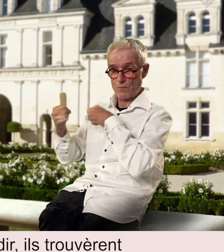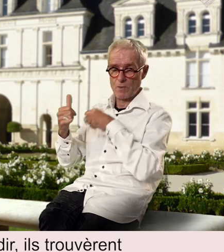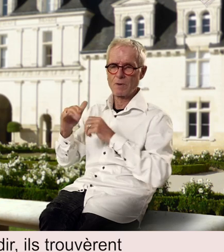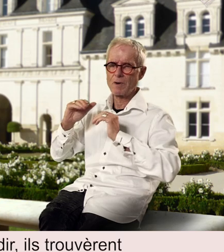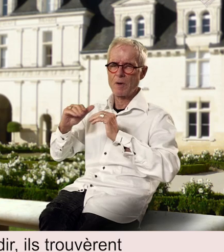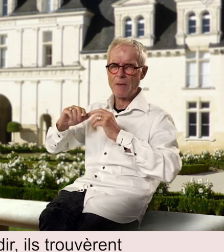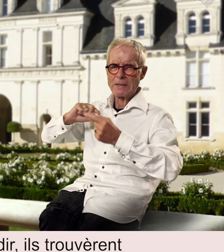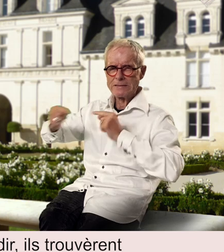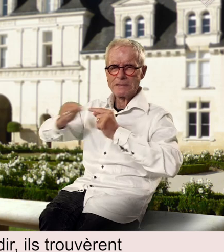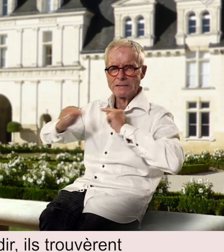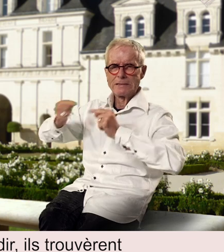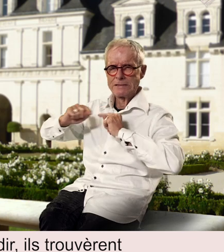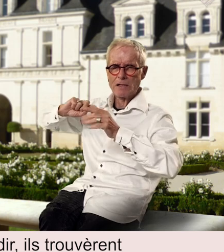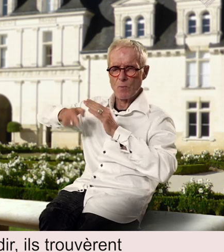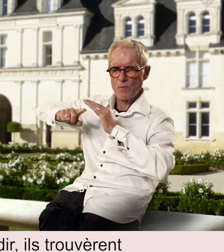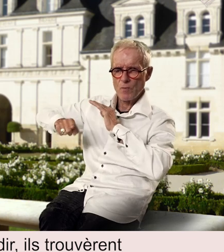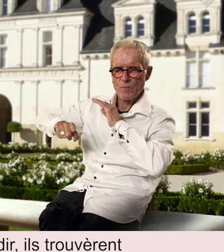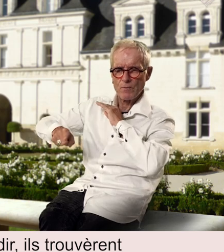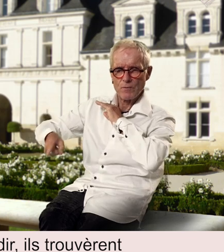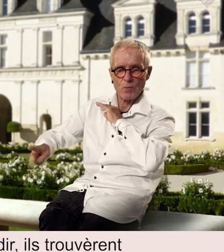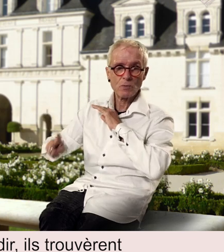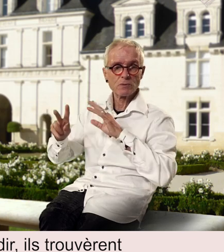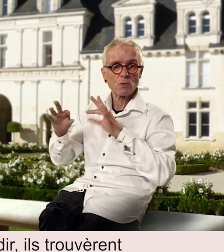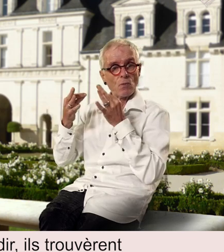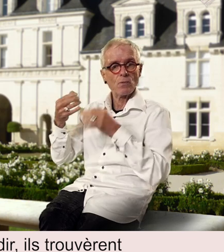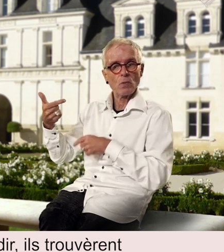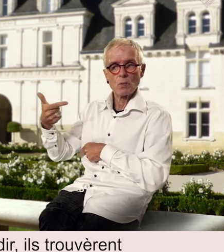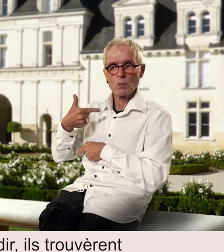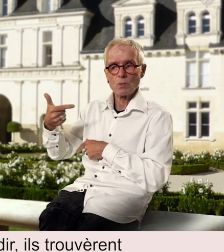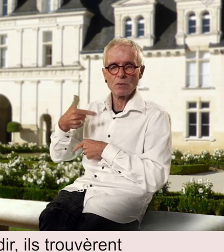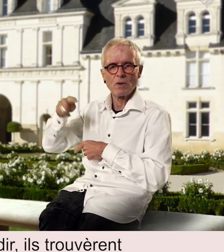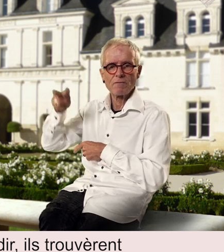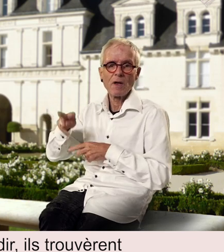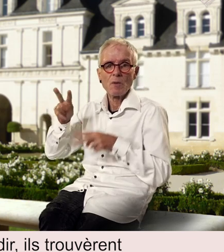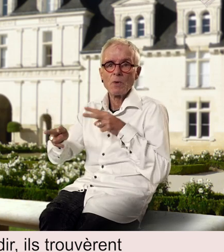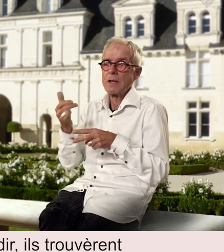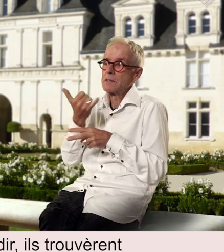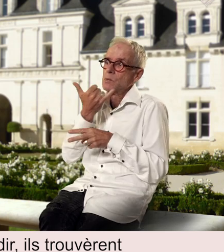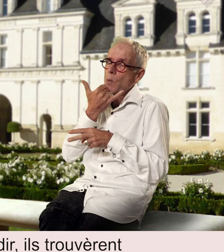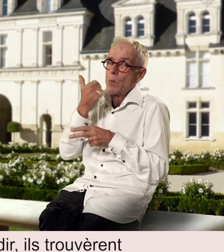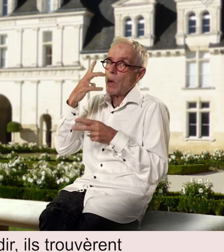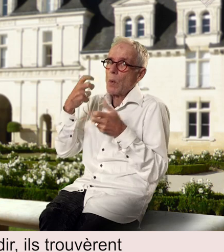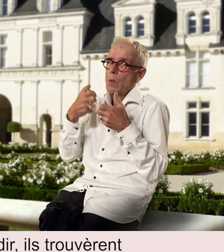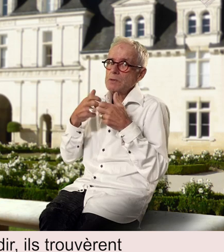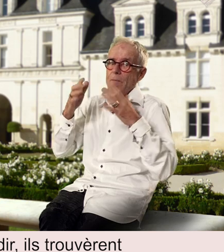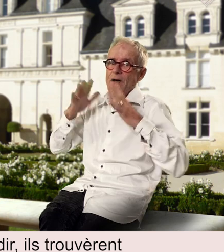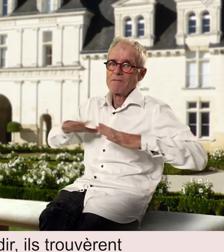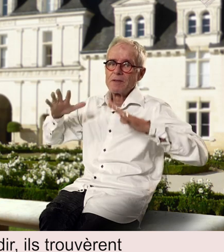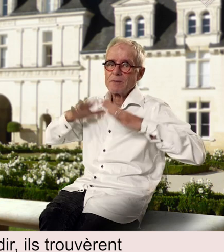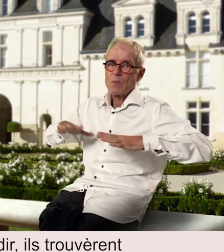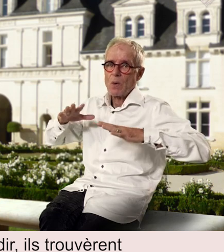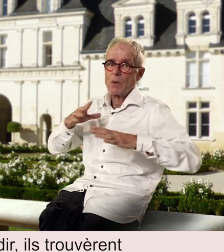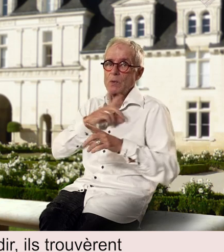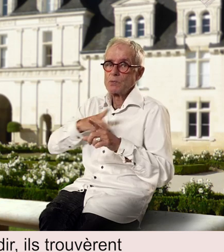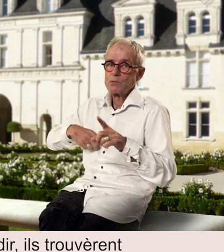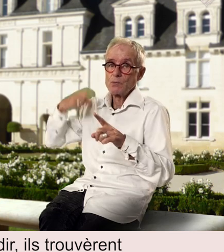force de disputer et d'approfondir, ils trouvèrent qu'il fallait qu'elle se fût trompée dans la ressemblance des habits et qu'elle-même eût